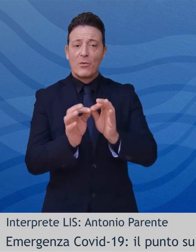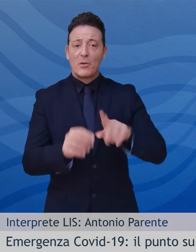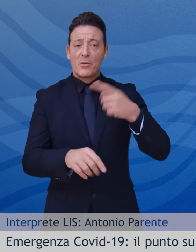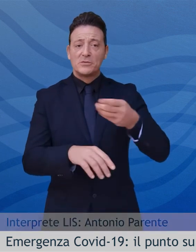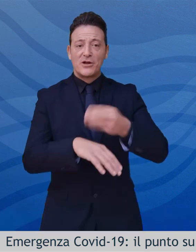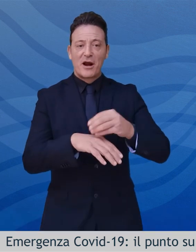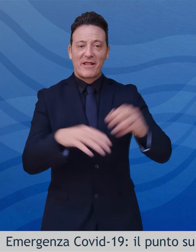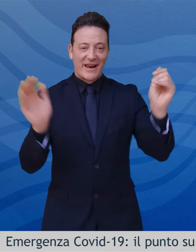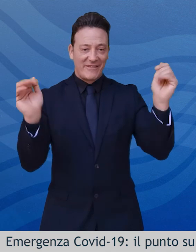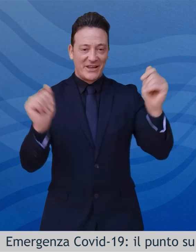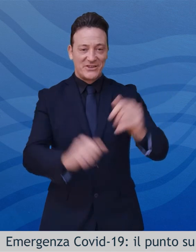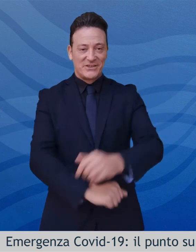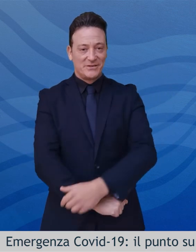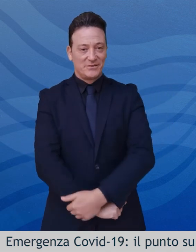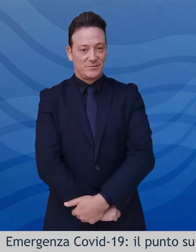prossimo intervento.